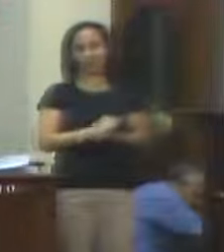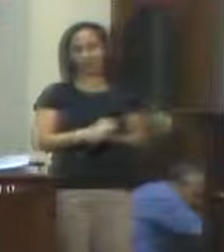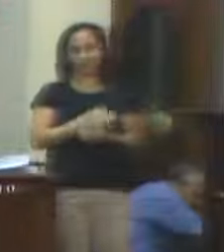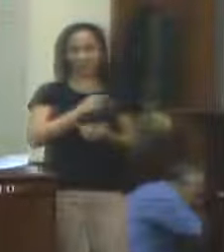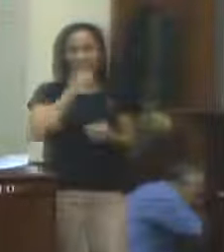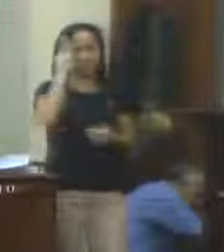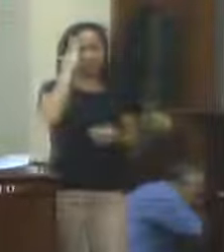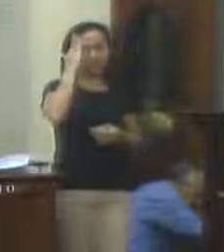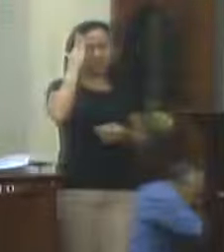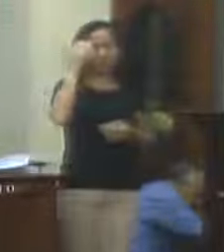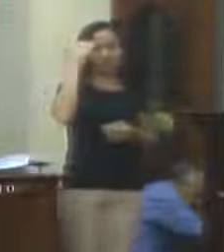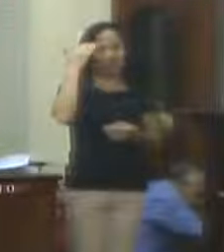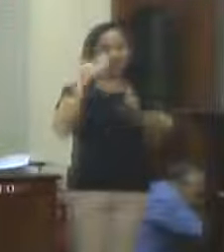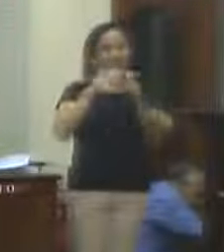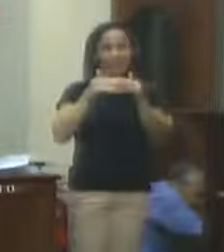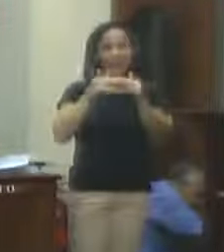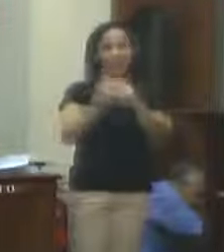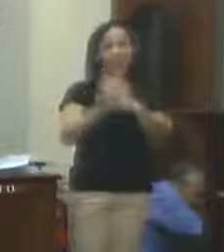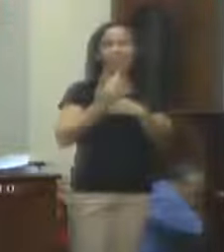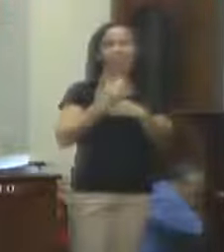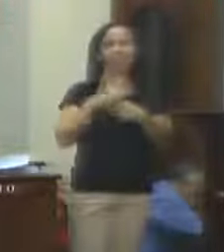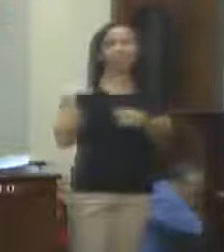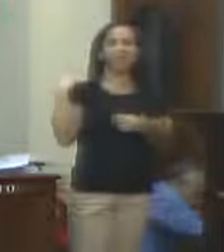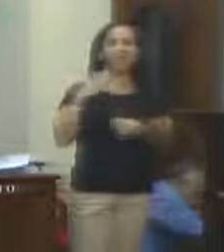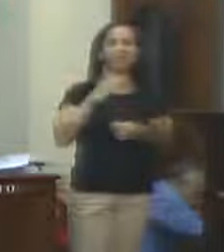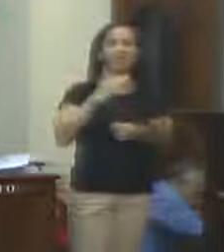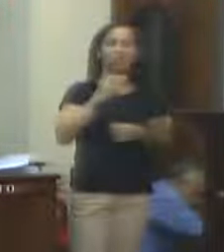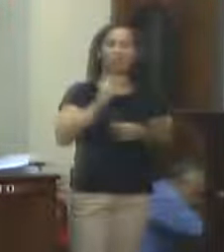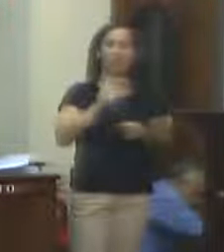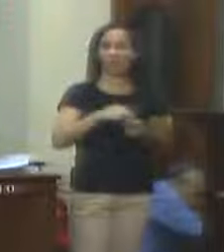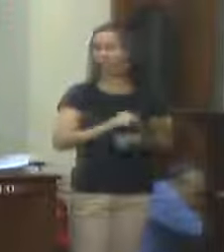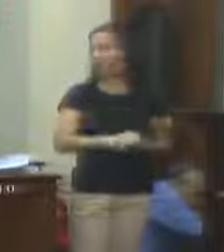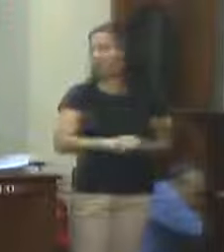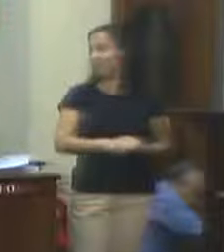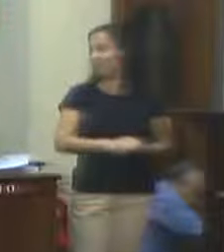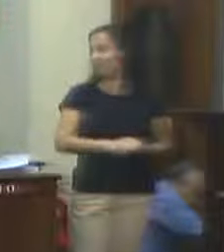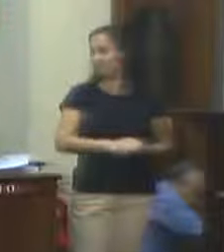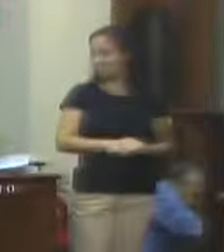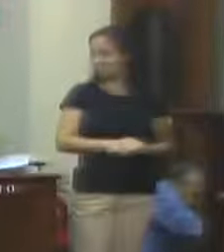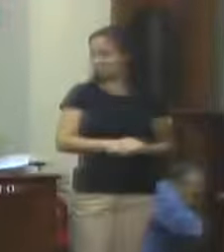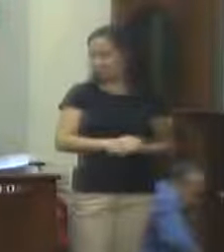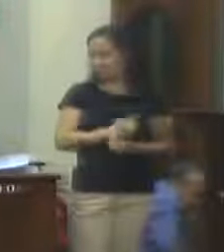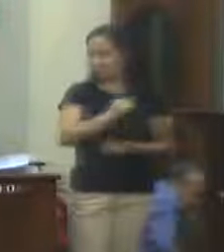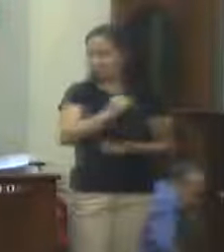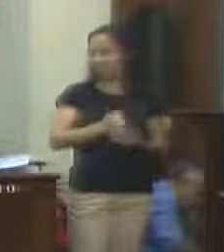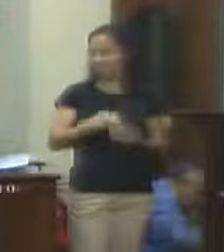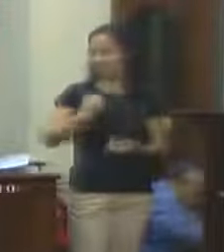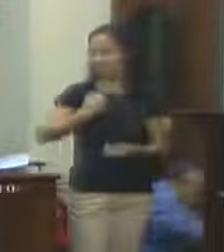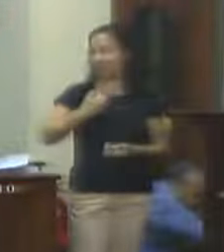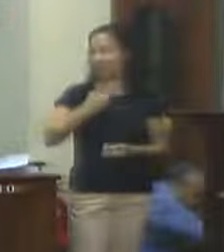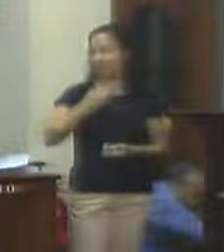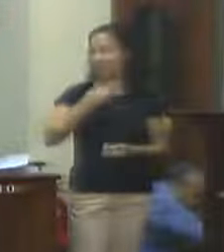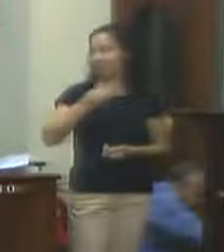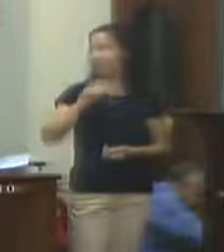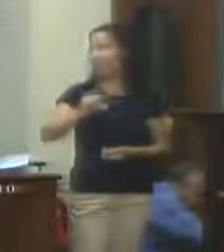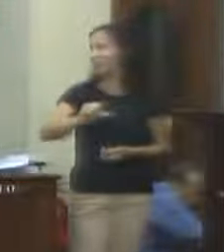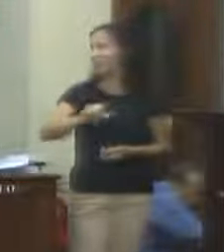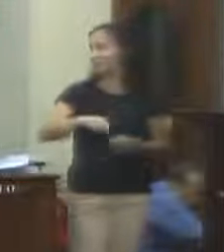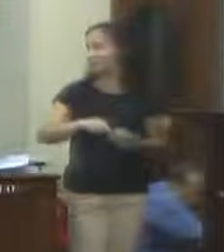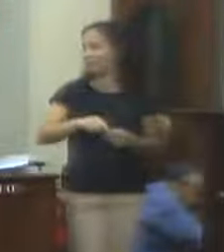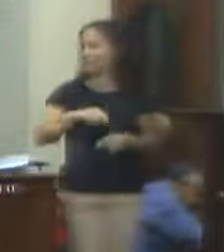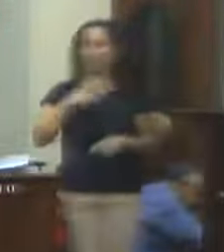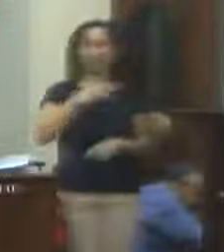resposta positiva, renovo meus votos de alta consideração, o vereador Celcinho do Bar. Indicação número 109. Presidente da